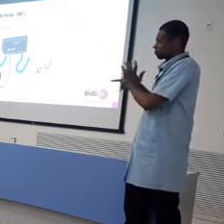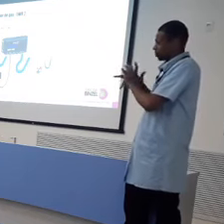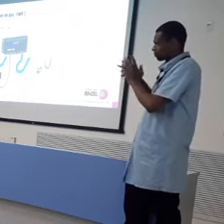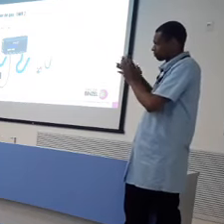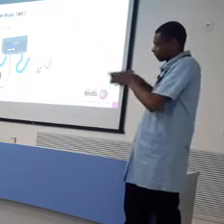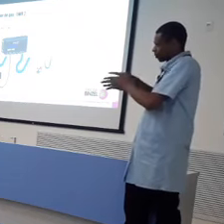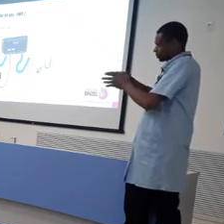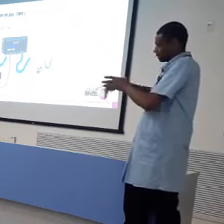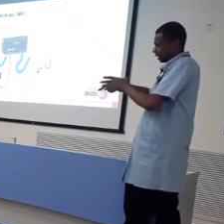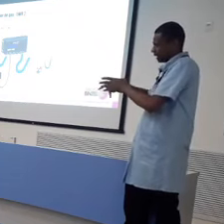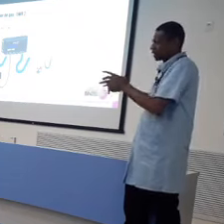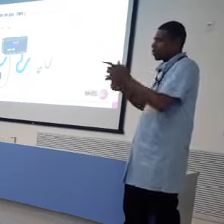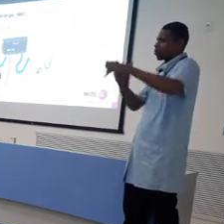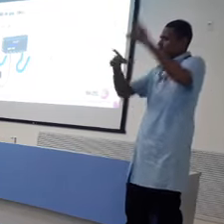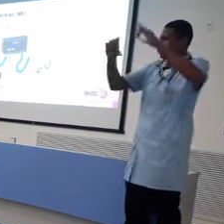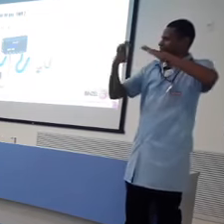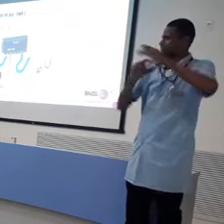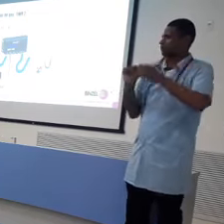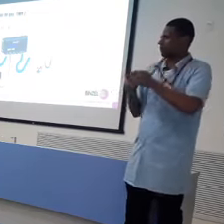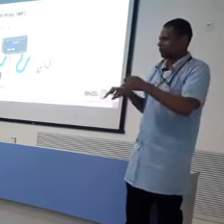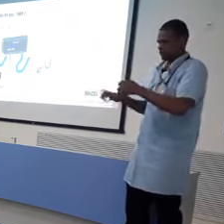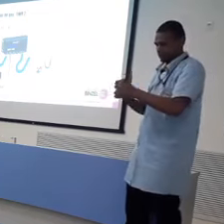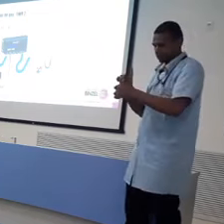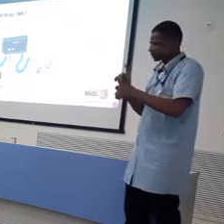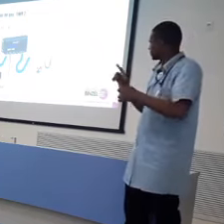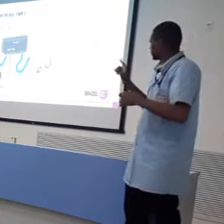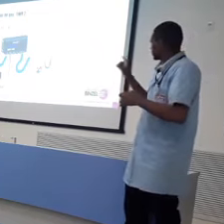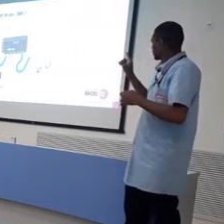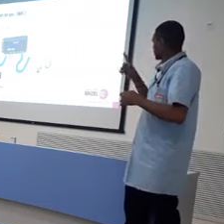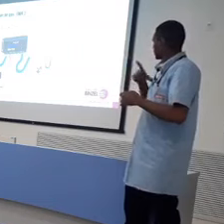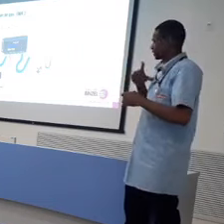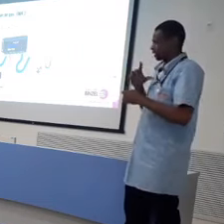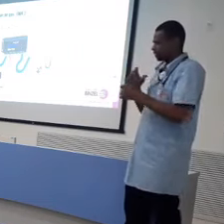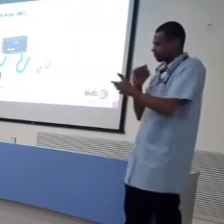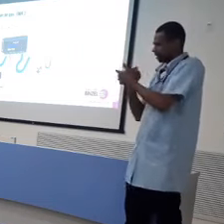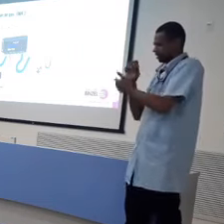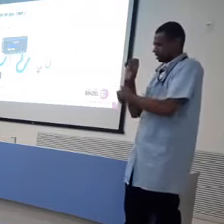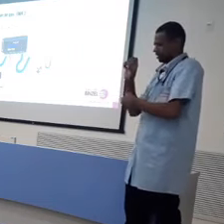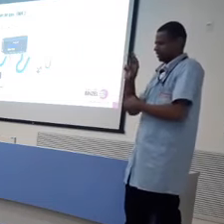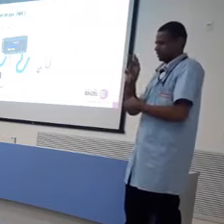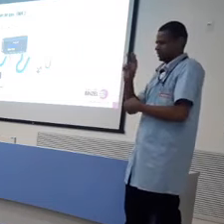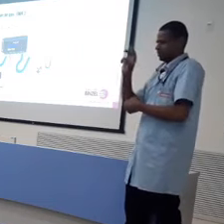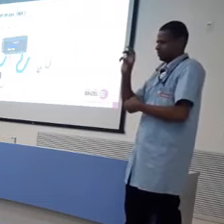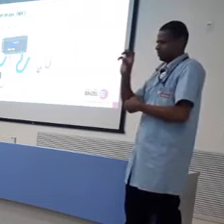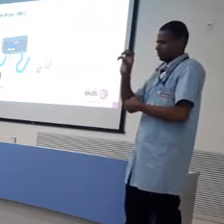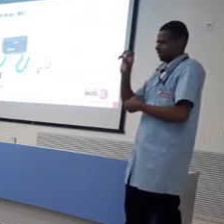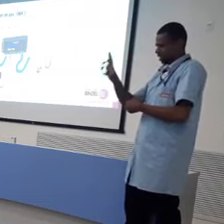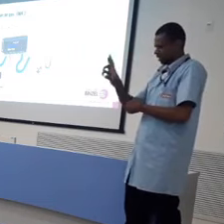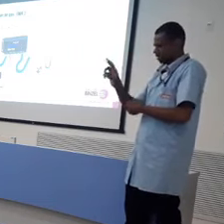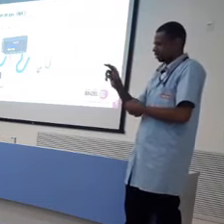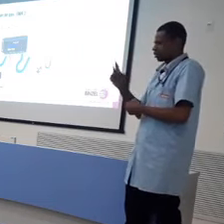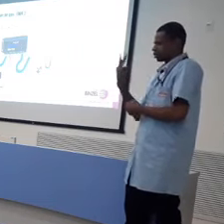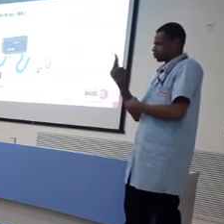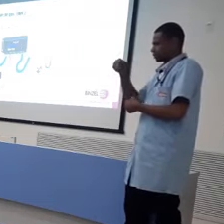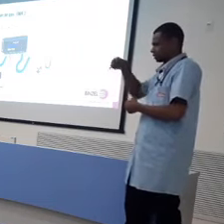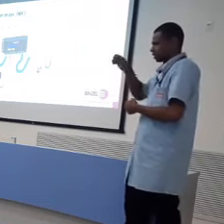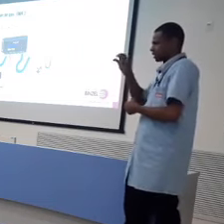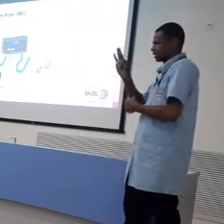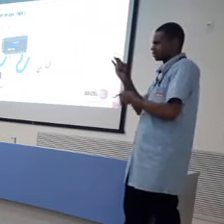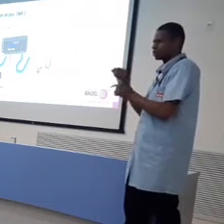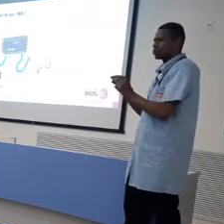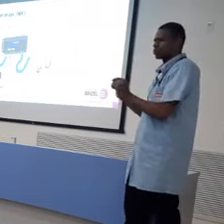Ele é o EWR2 NET, também é o EWR2 convencional. que esse equipamento é, pessoal? Ele é um